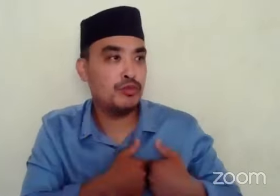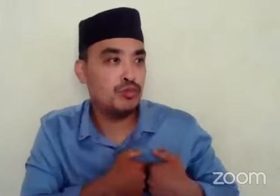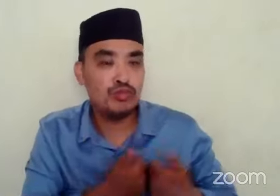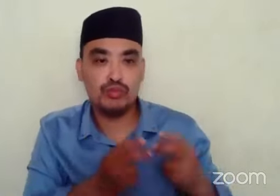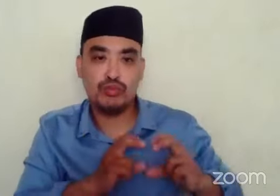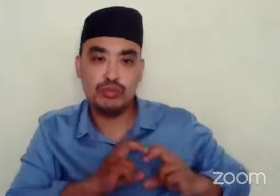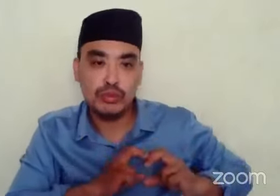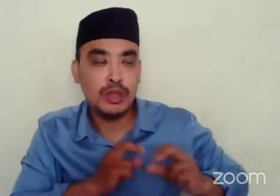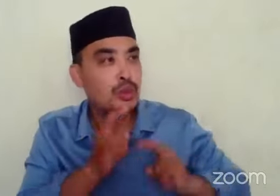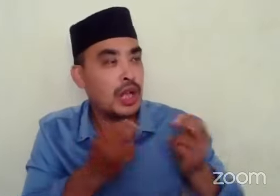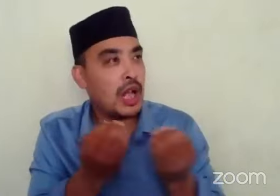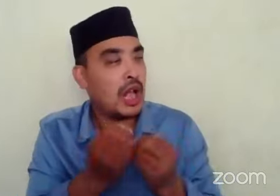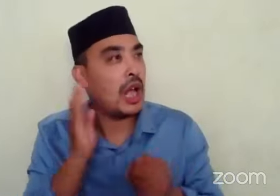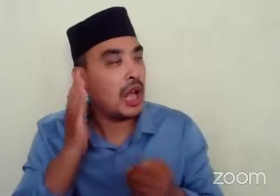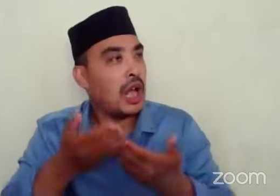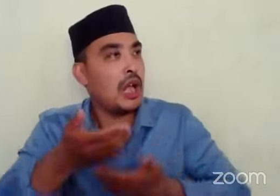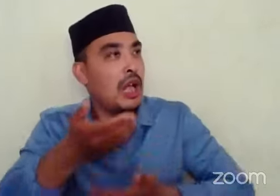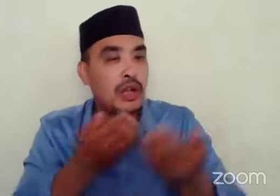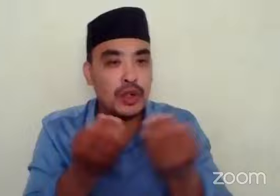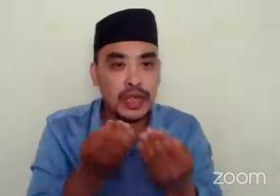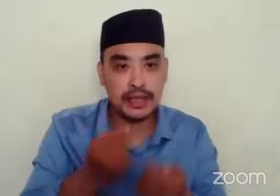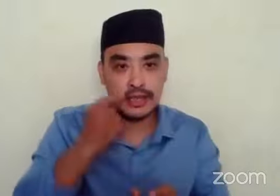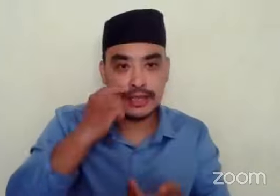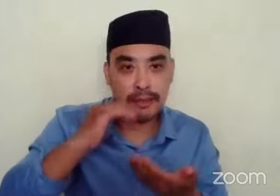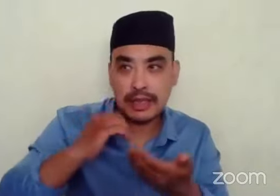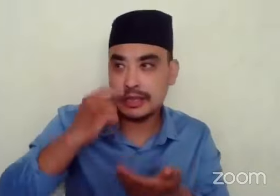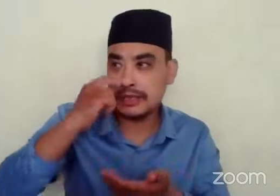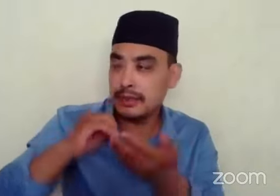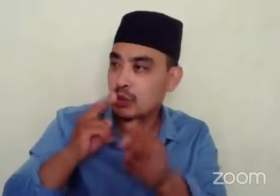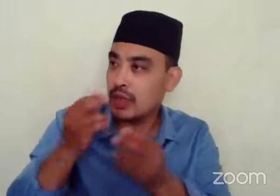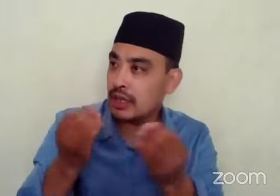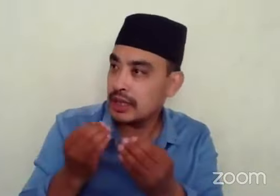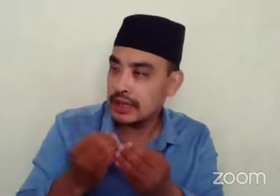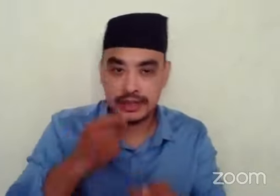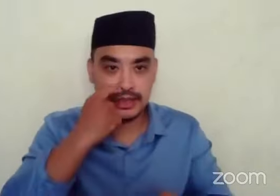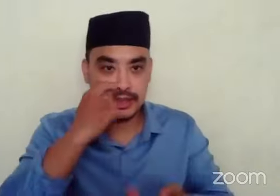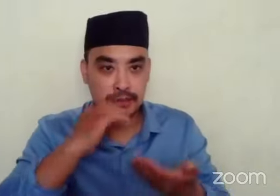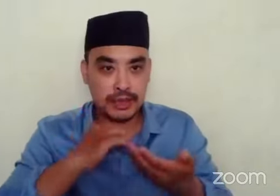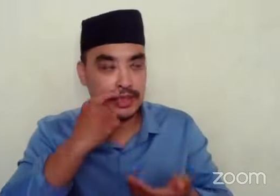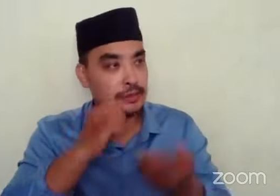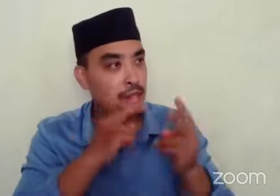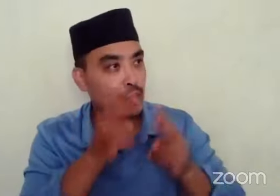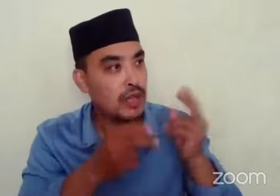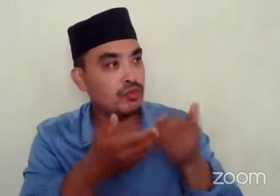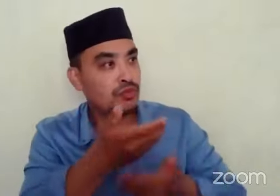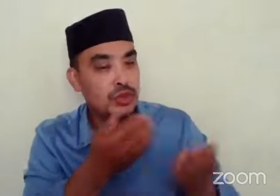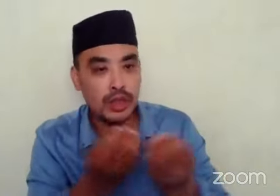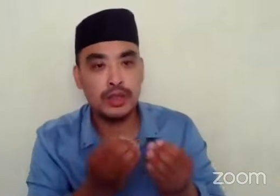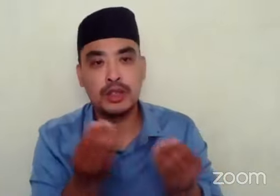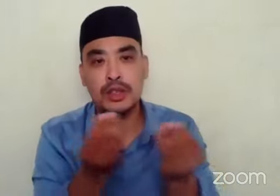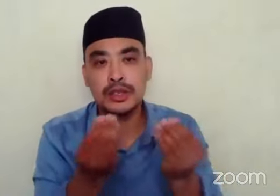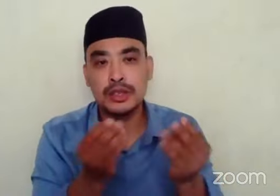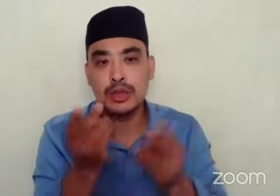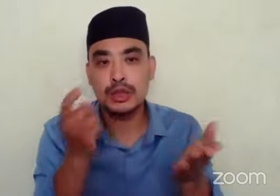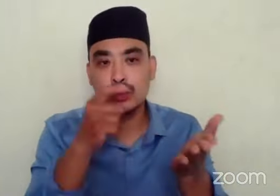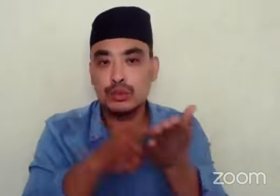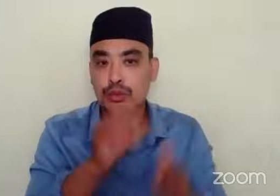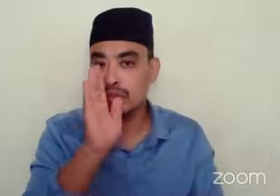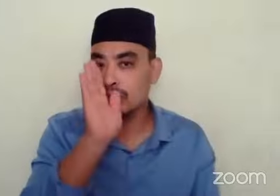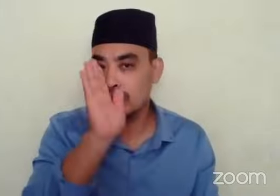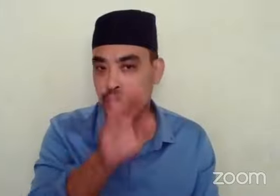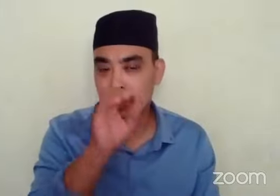प्रेमिका कुराहरू गर्ने, त्यस्तो श्रीमानले श्रीमतीका कुरा गर्ने, श्रीमतीले श्रीमानका कुराहरू गर्ने, अलिअलि त्यस्तो कुराहरू चाहिँ सुरुवात हुन चाहिँ थालेको